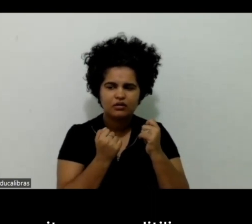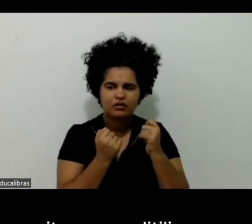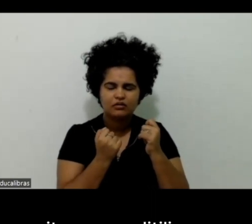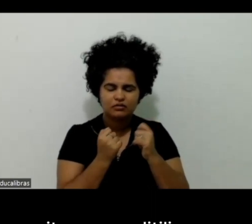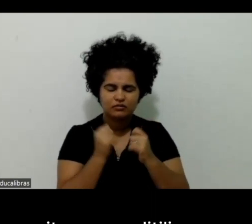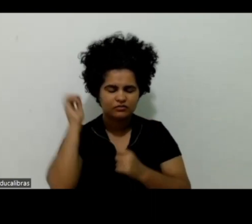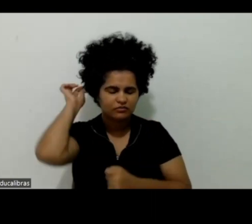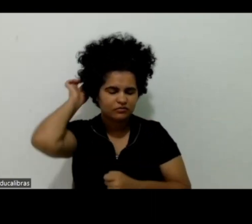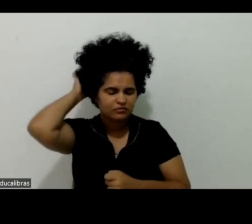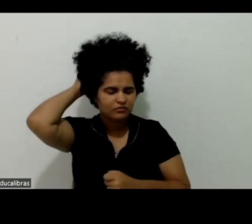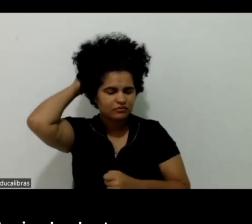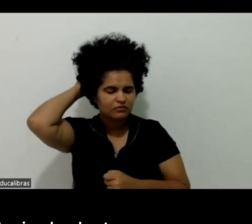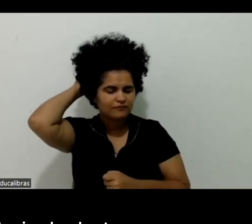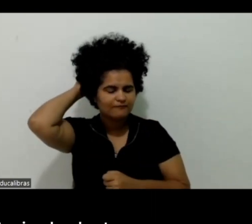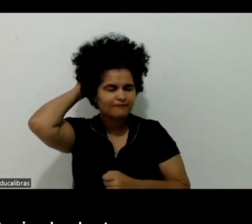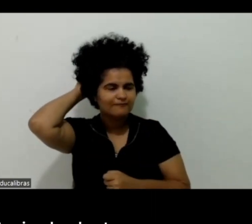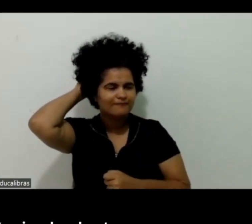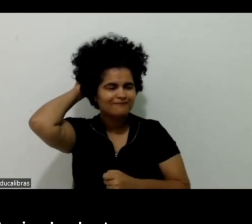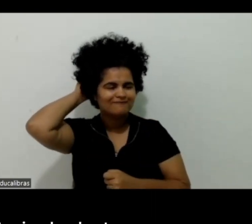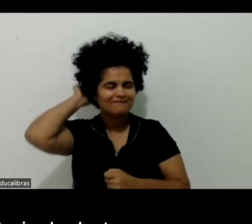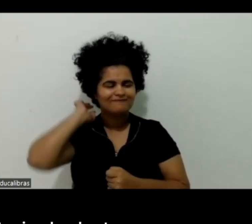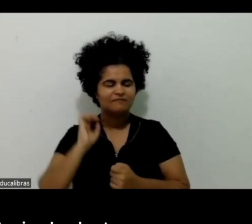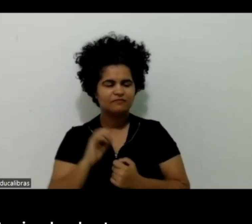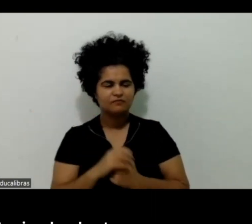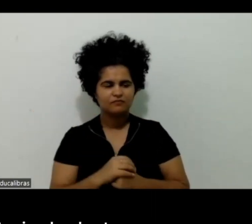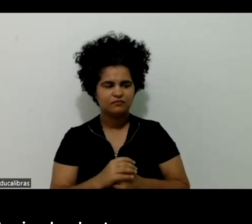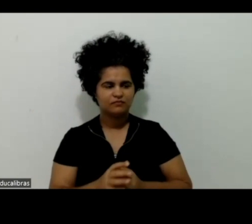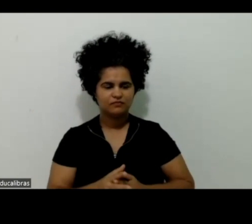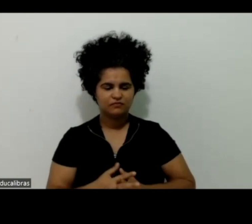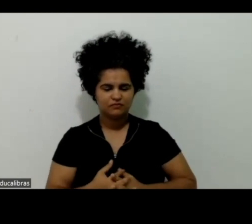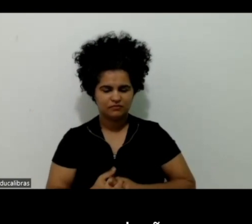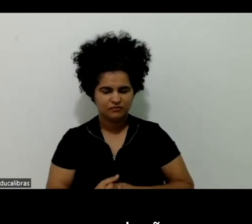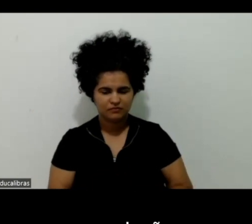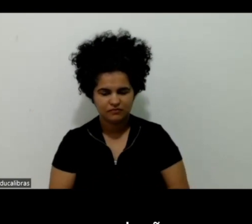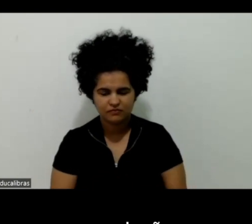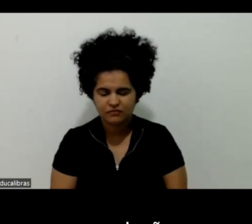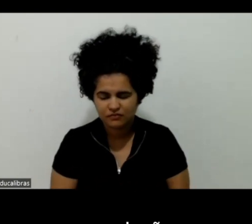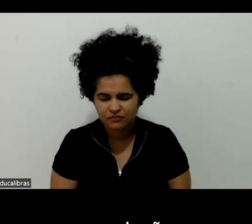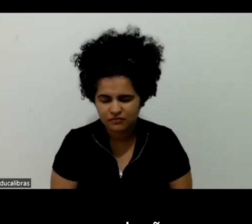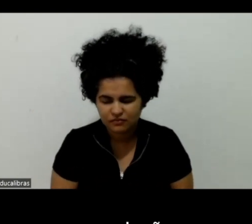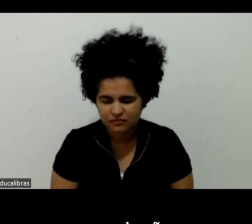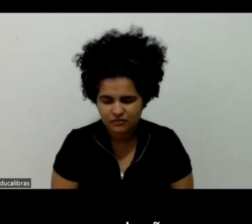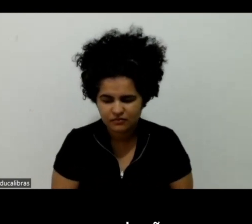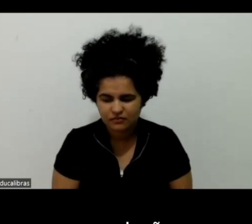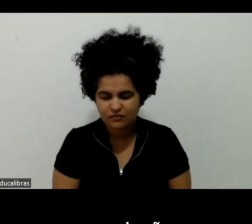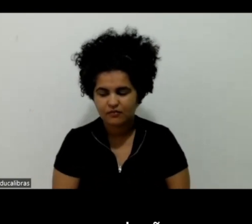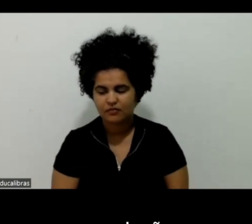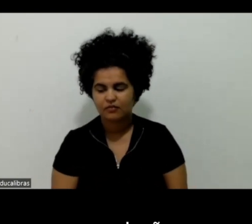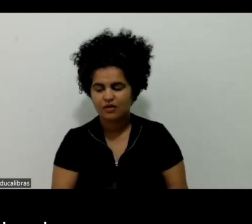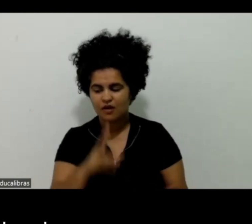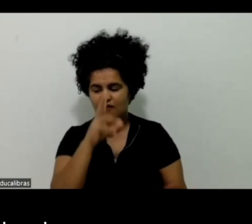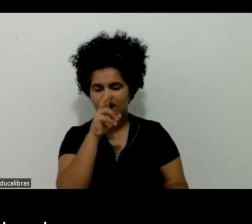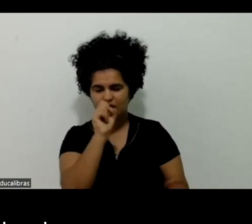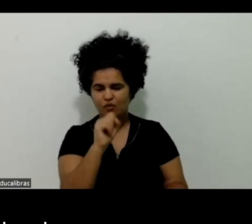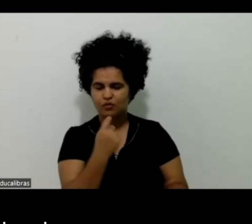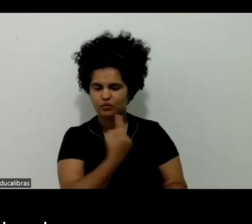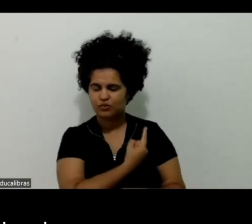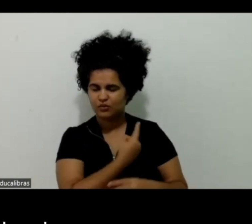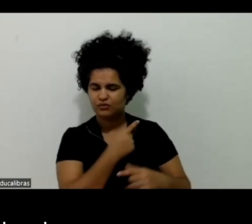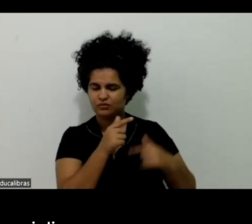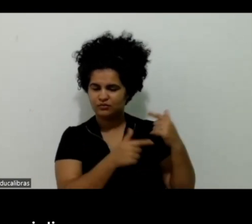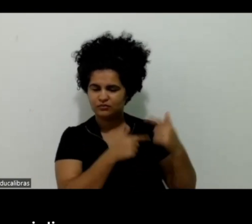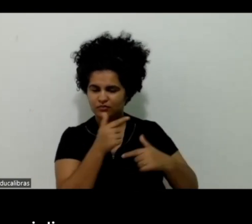quesito raça, cor e etnia. Mas uma coisa que eu gostaria de destacar é a potência do nosso trabalho com as populações que a gente